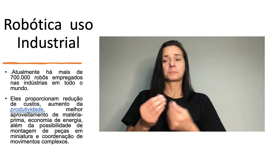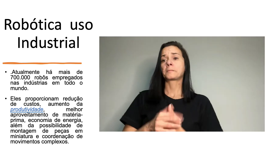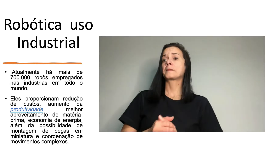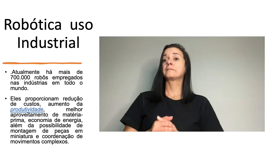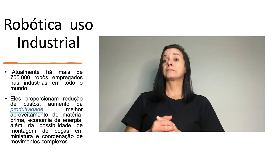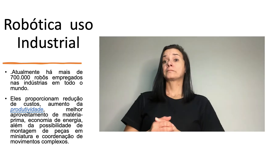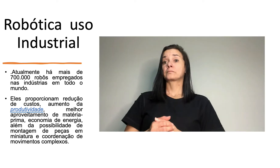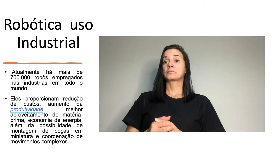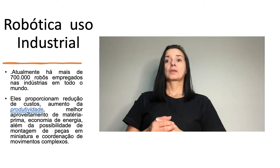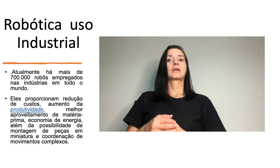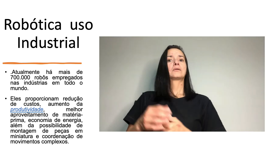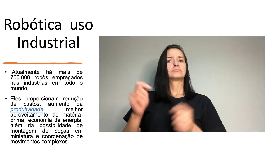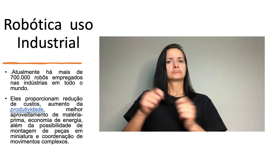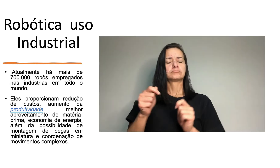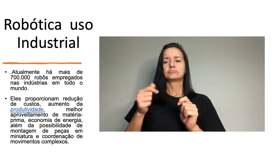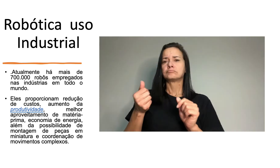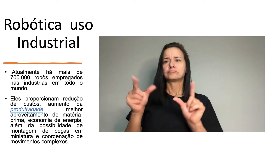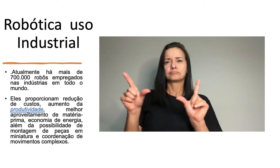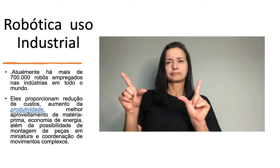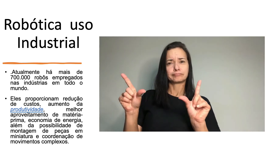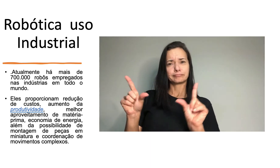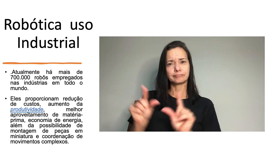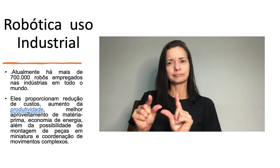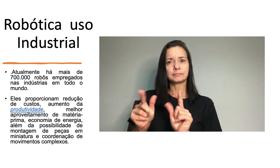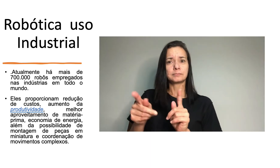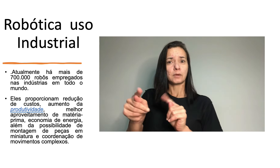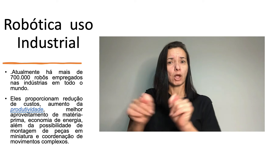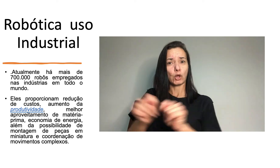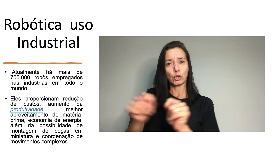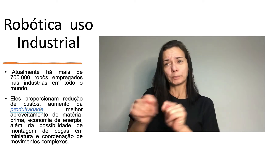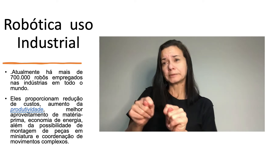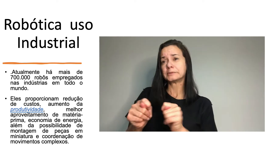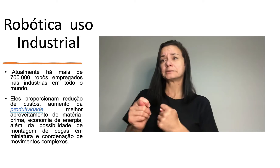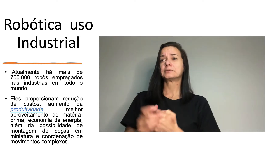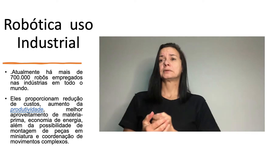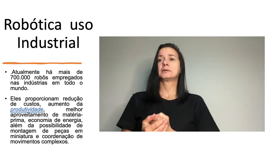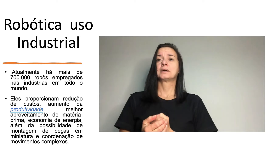Eles proporcionam redução de custos,